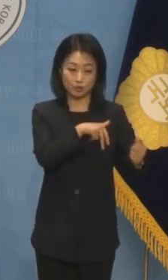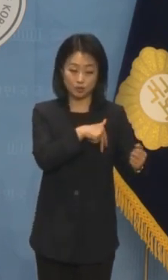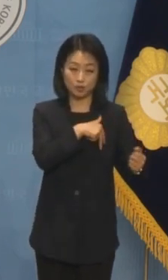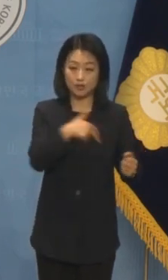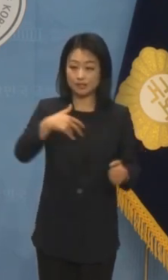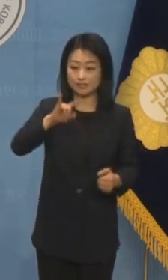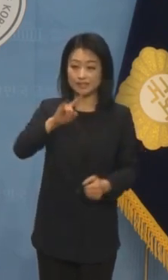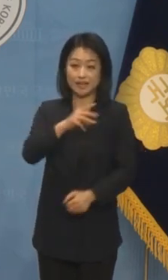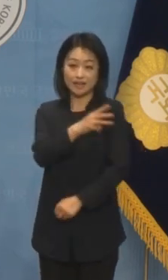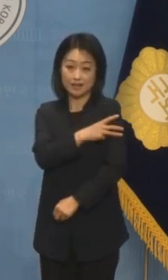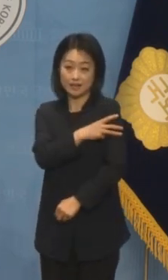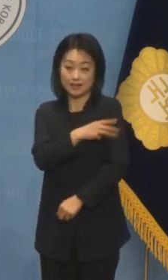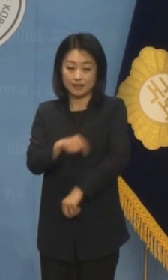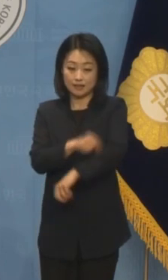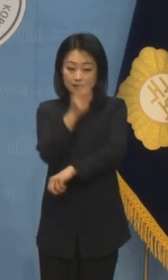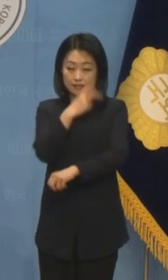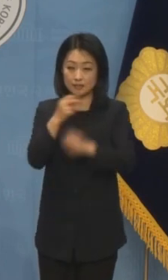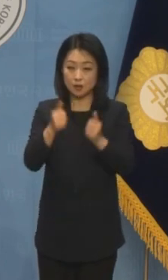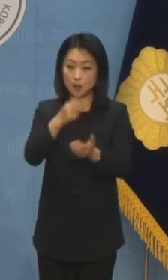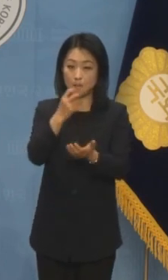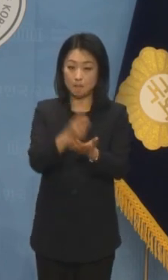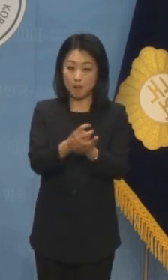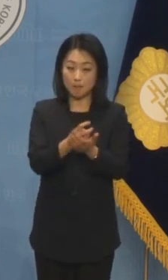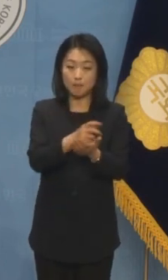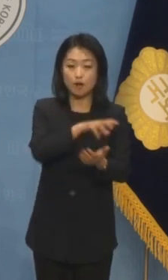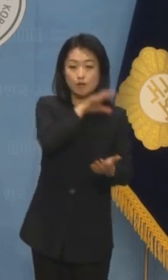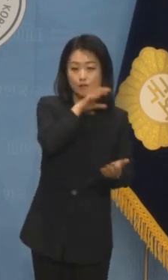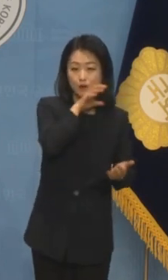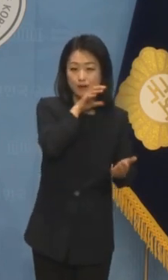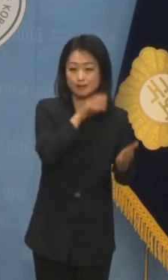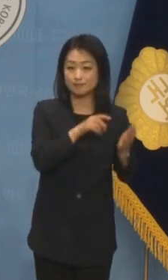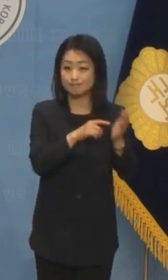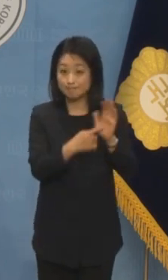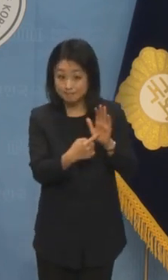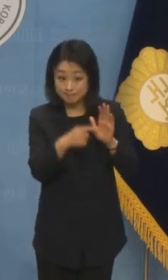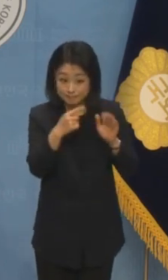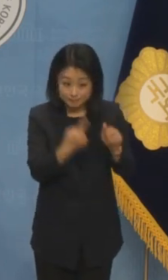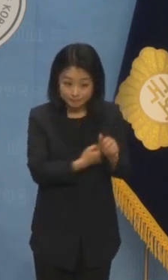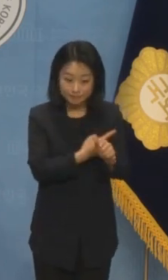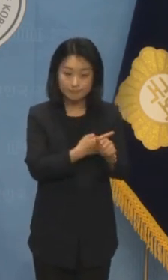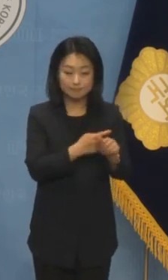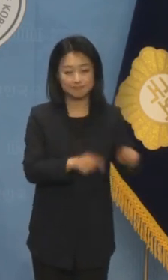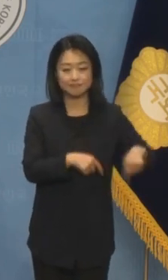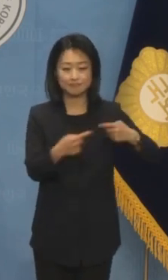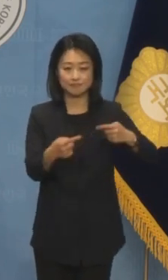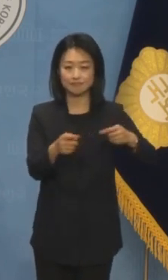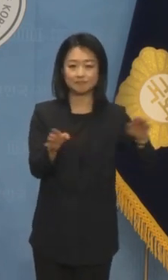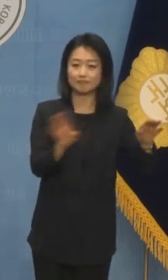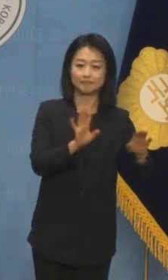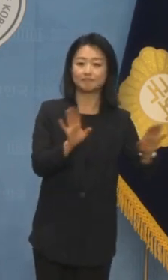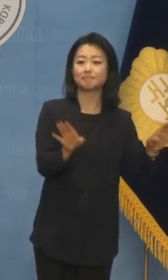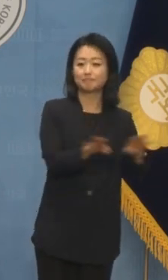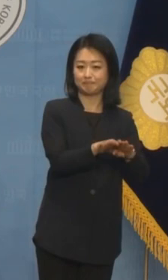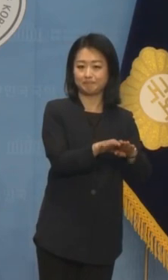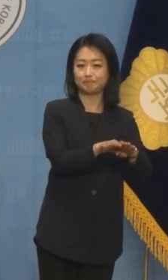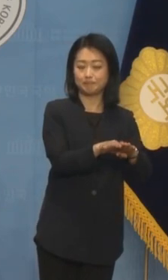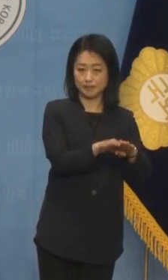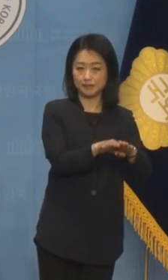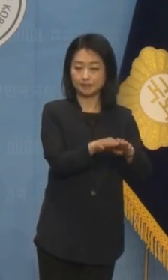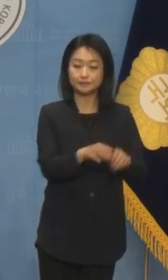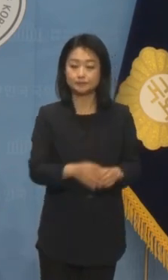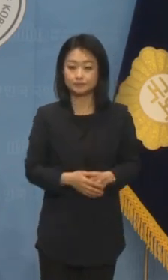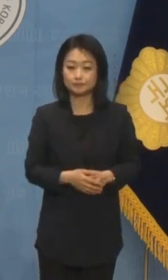처리에 항의하며 불참했고 환경부와 노동부 장관도 출석하지 않았습니다.